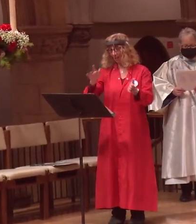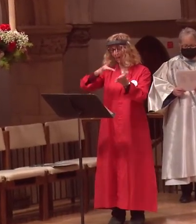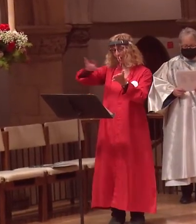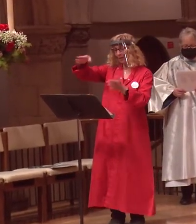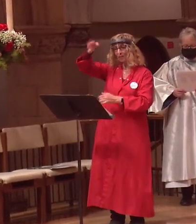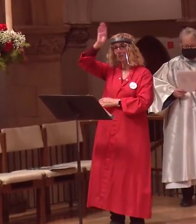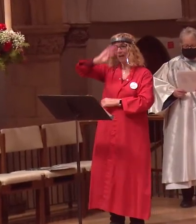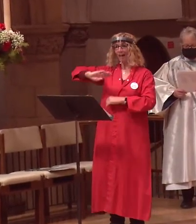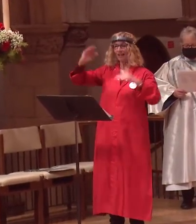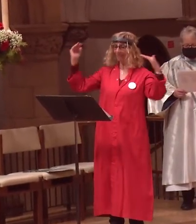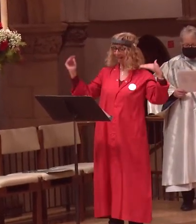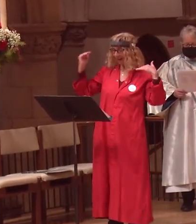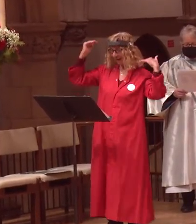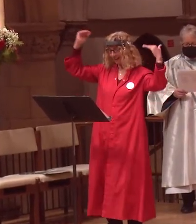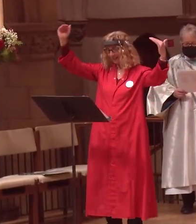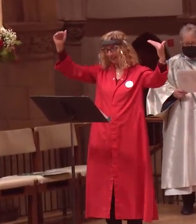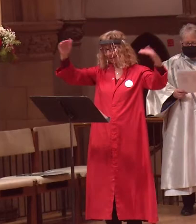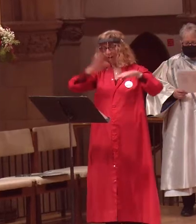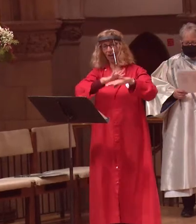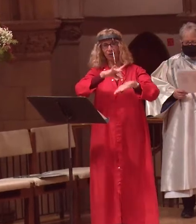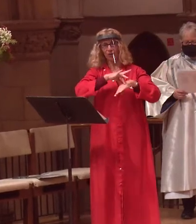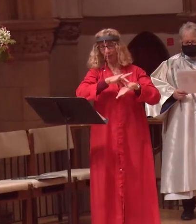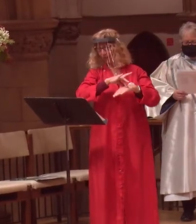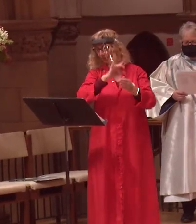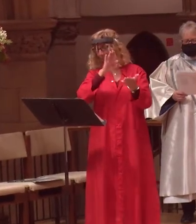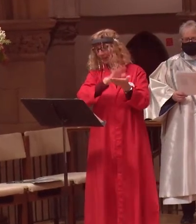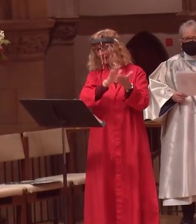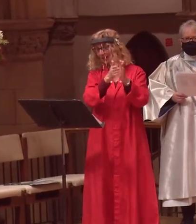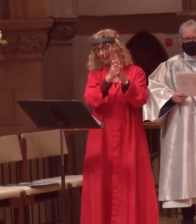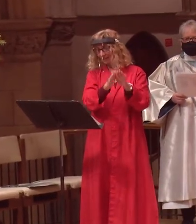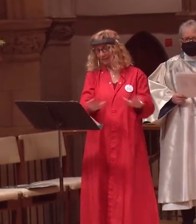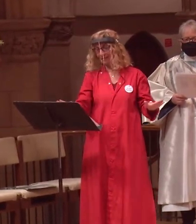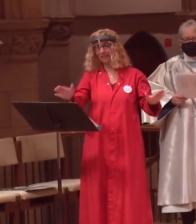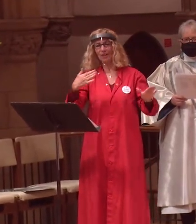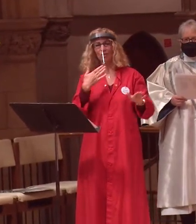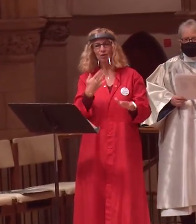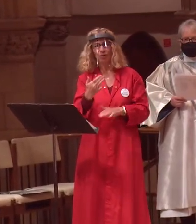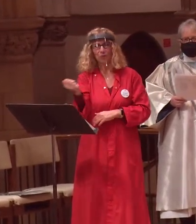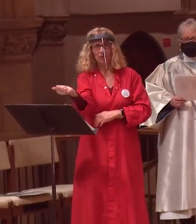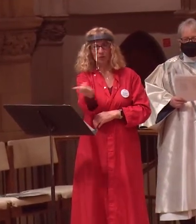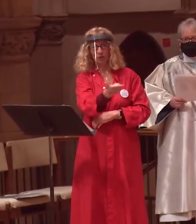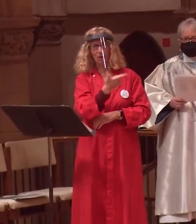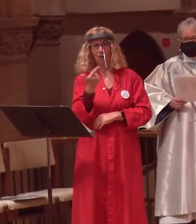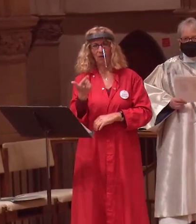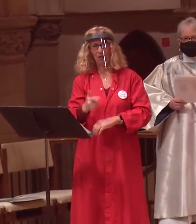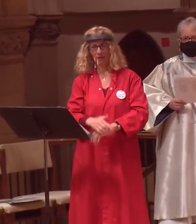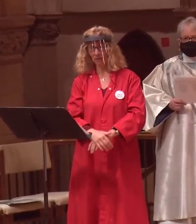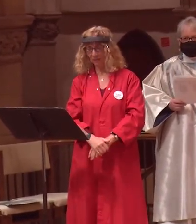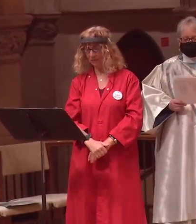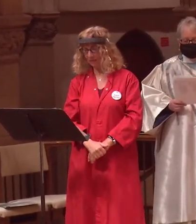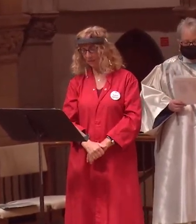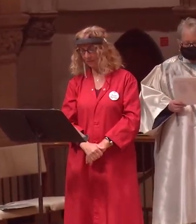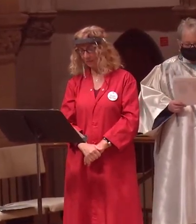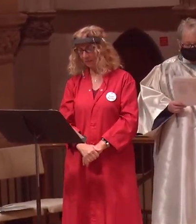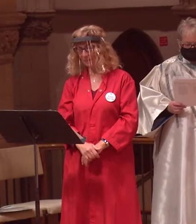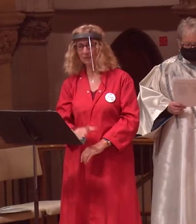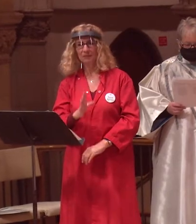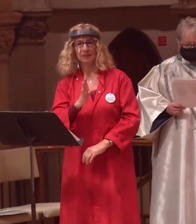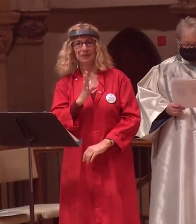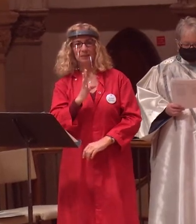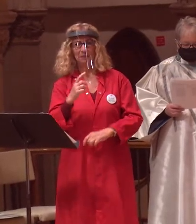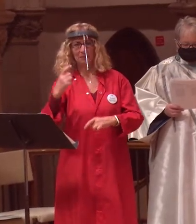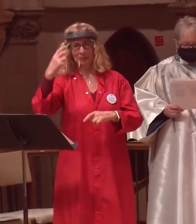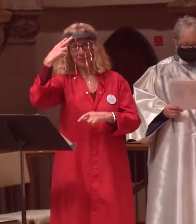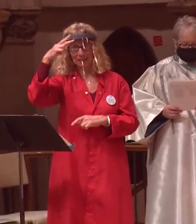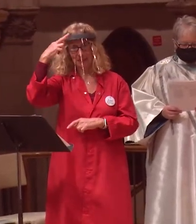to God in the highest. On earth, peace and goodwill to all. Dios omnipotente,